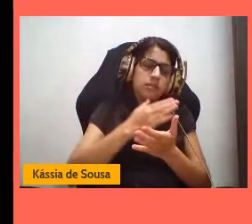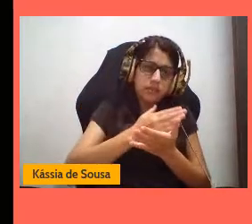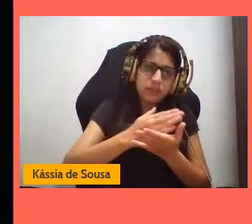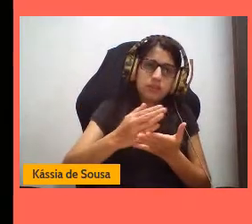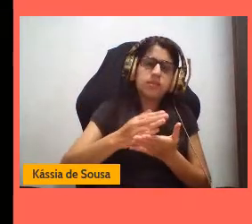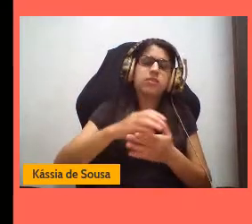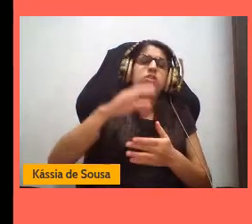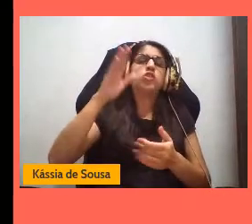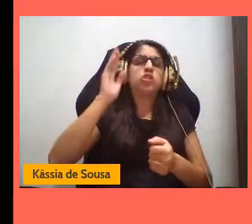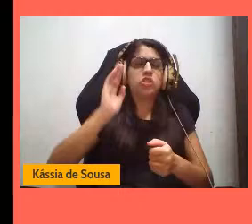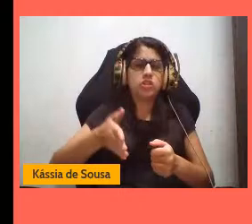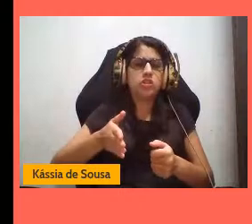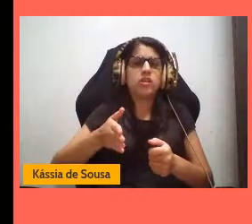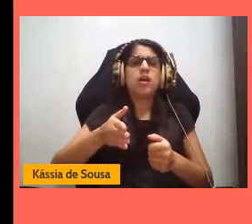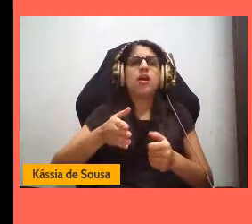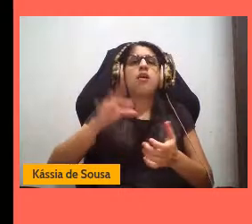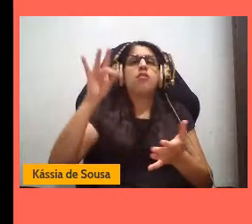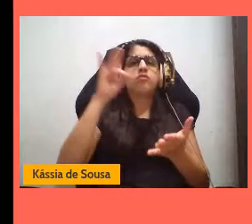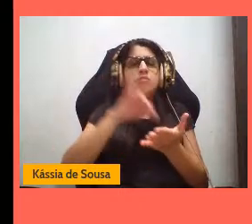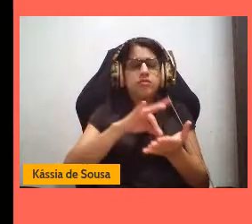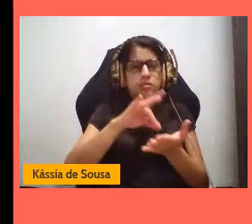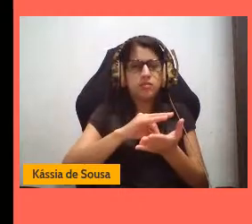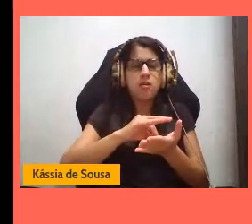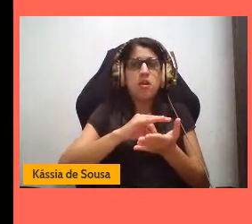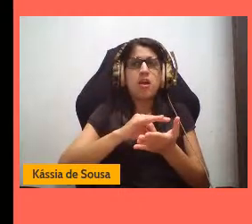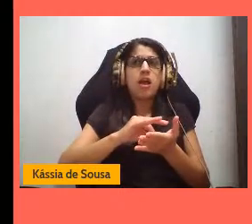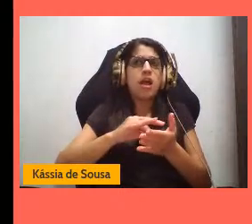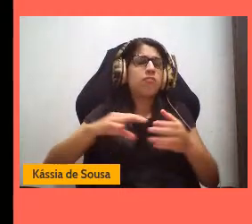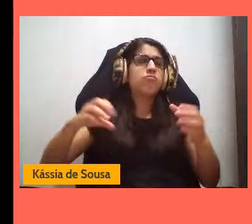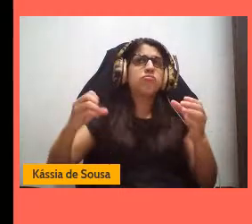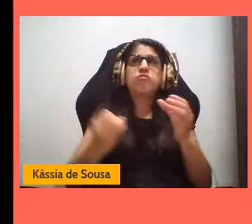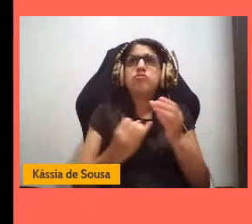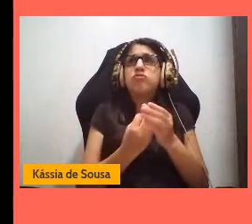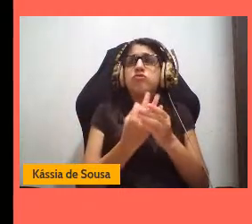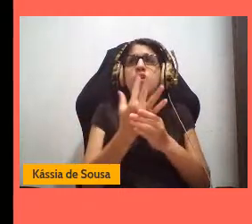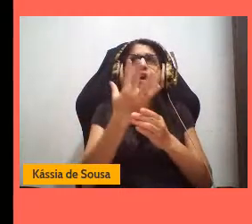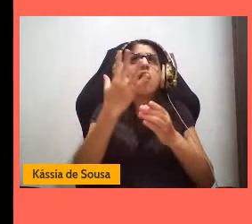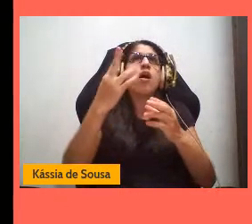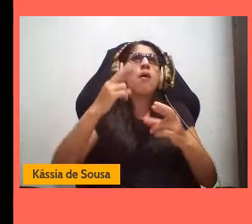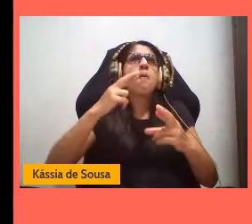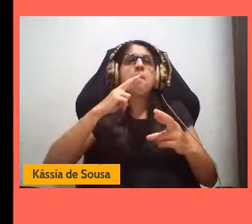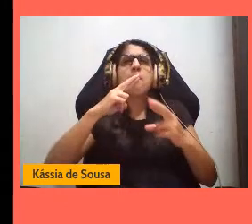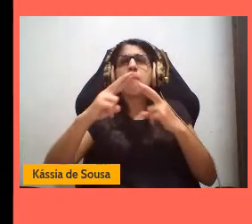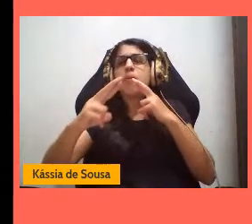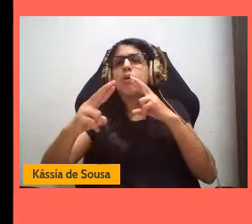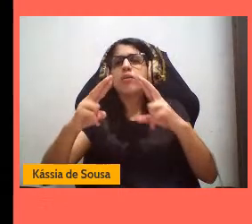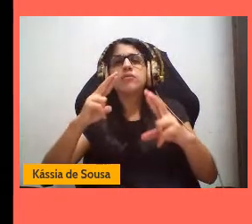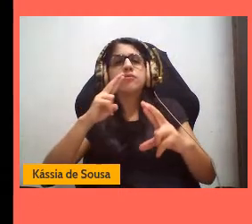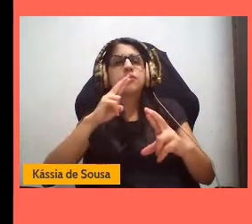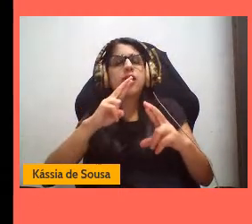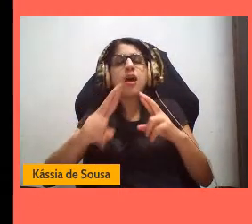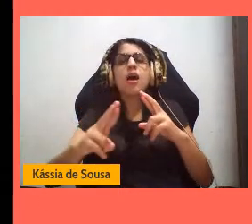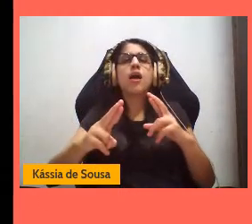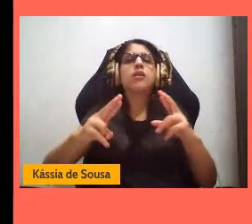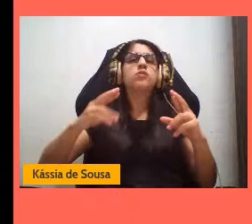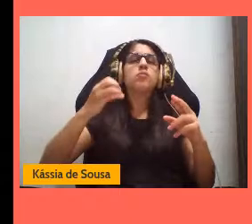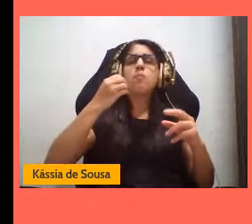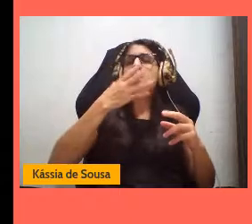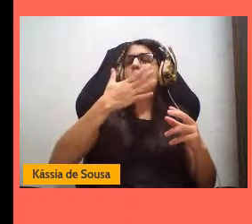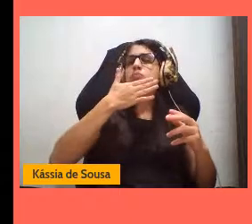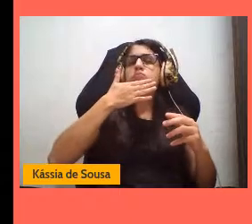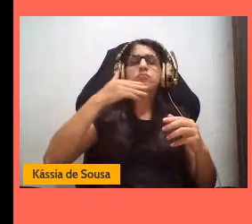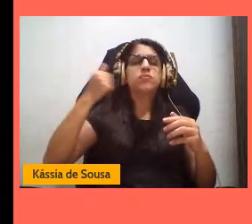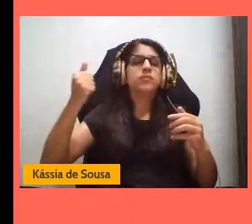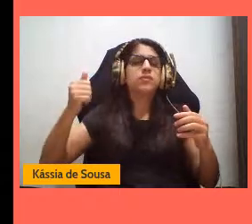aí e que já estão brotando resultados efetivos. E agora é mais a